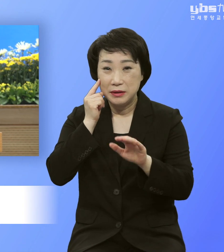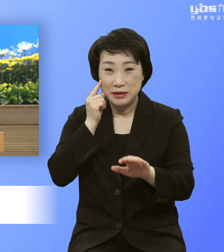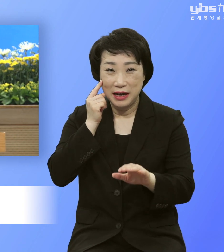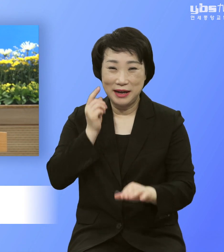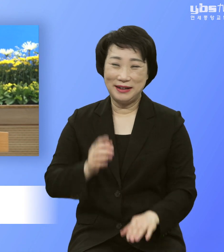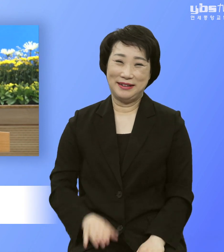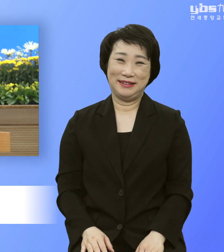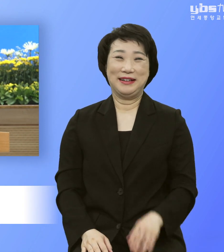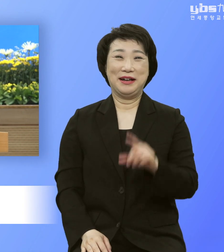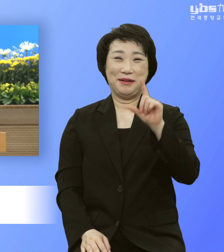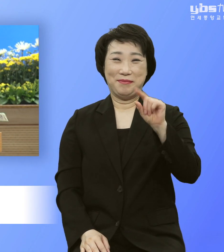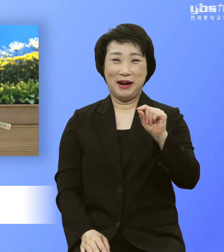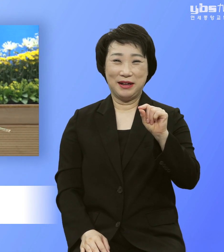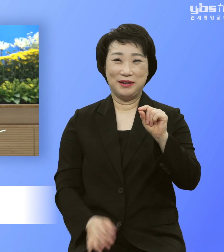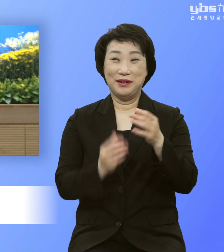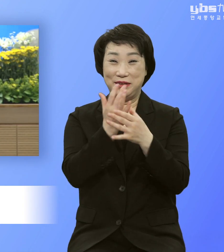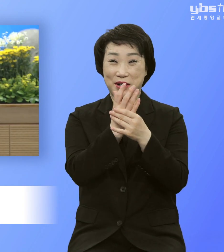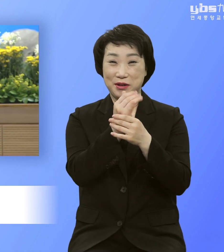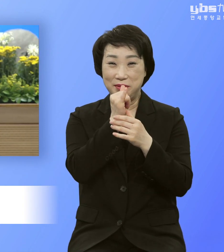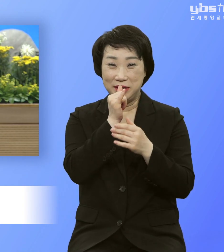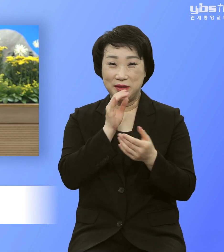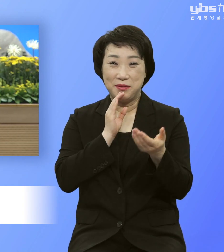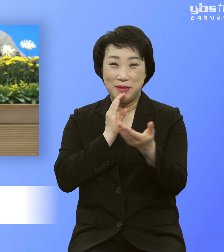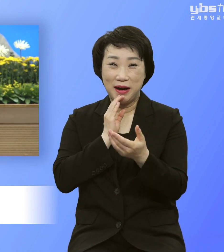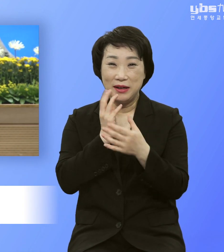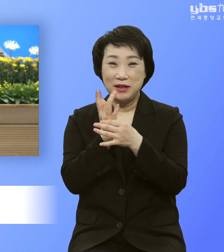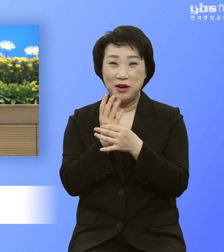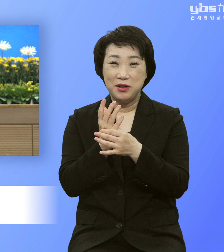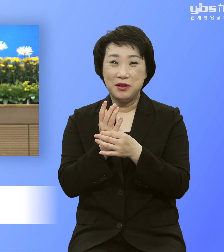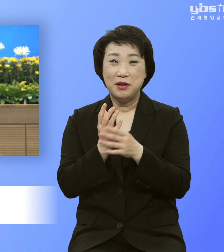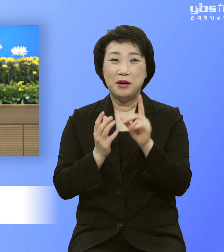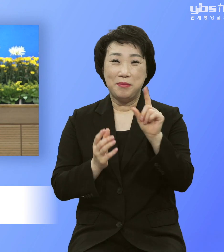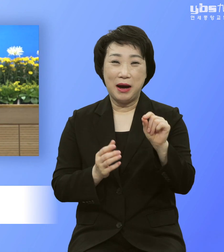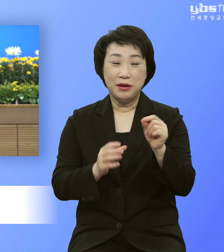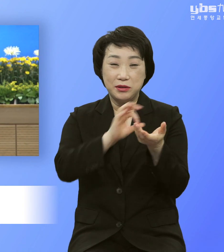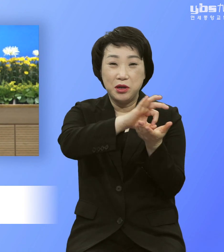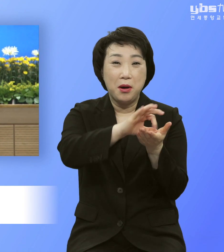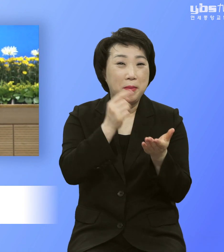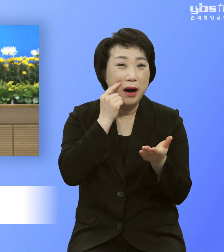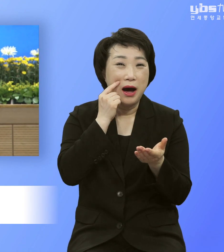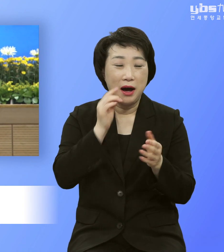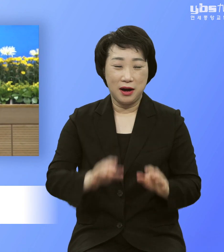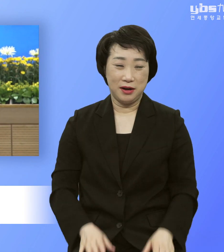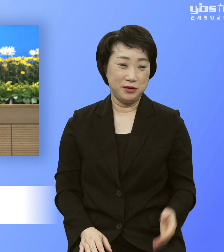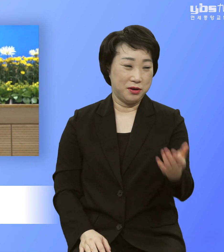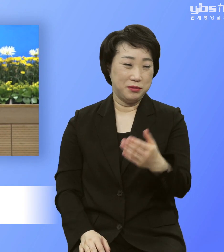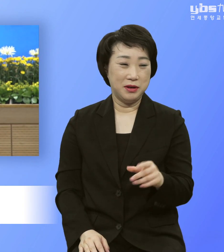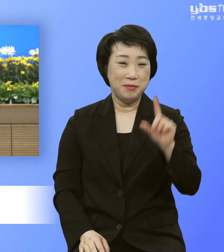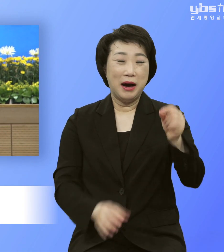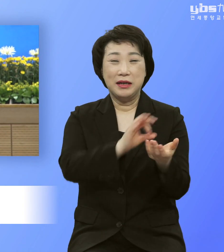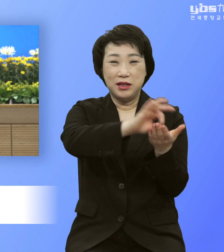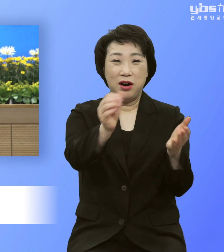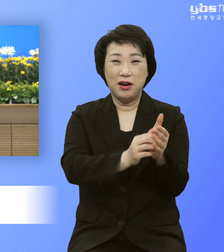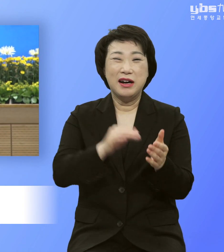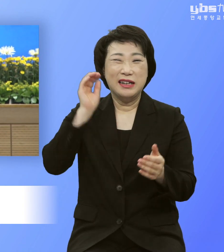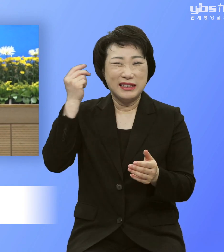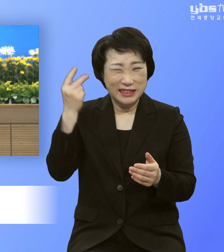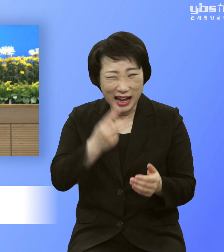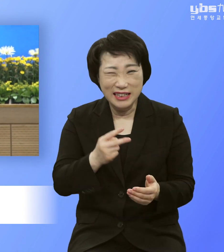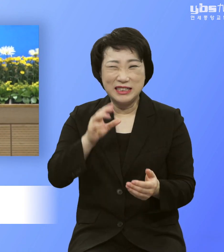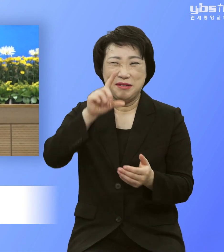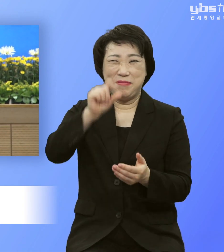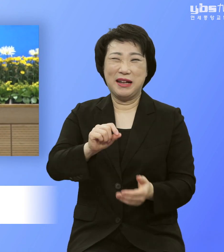자, 이 10,000원짜리가 있어요. 자, 오늘 10,000원 썼어. 10,000원 썼다. 이제 안 쓴다. 다시는